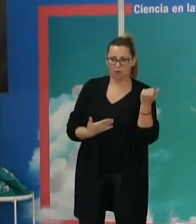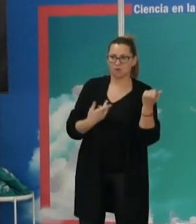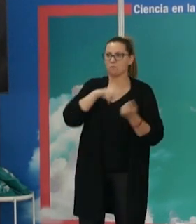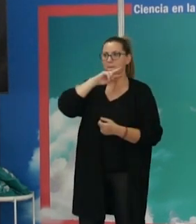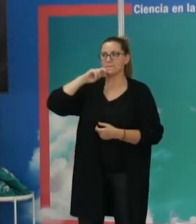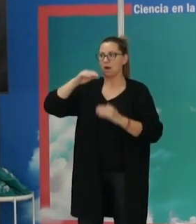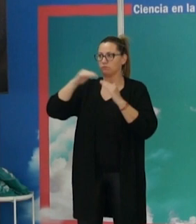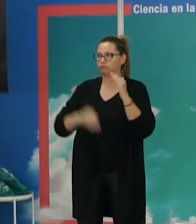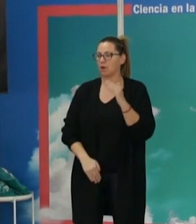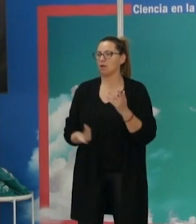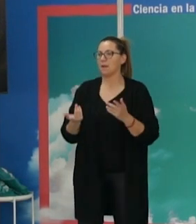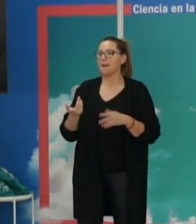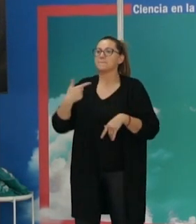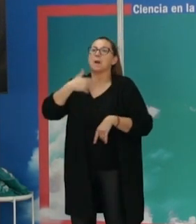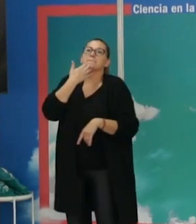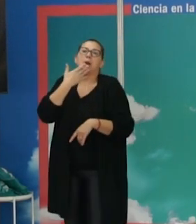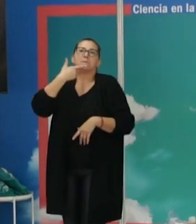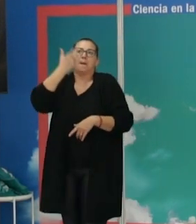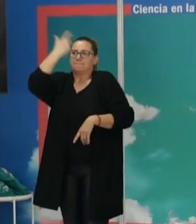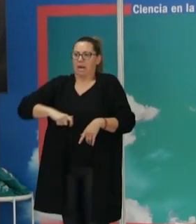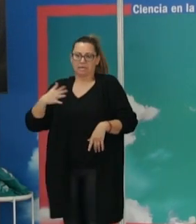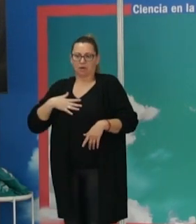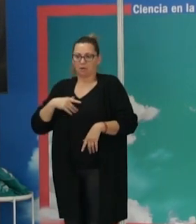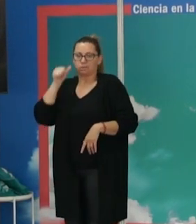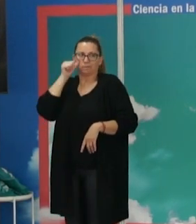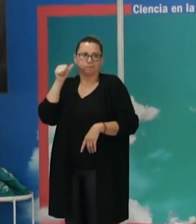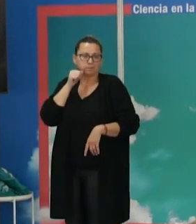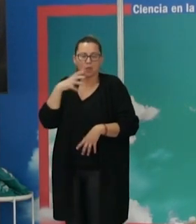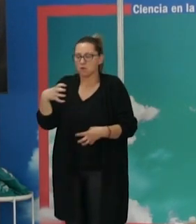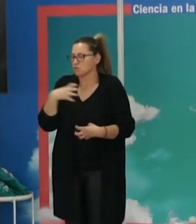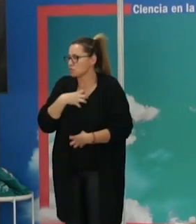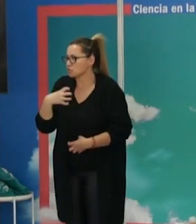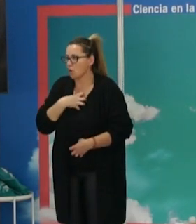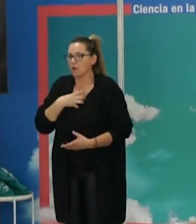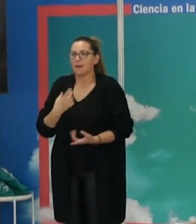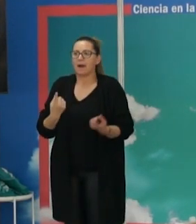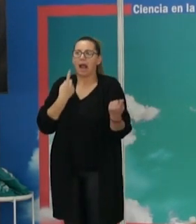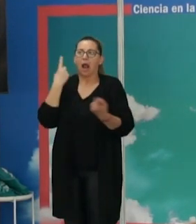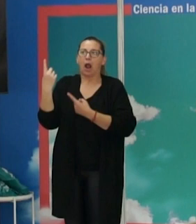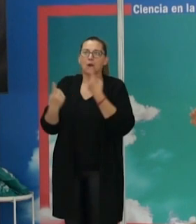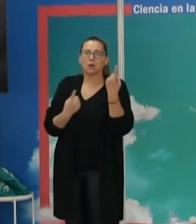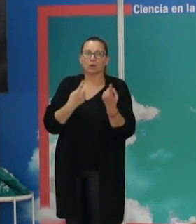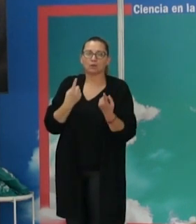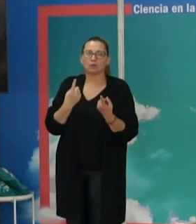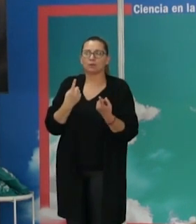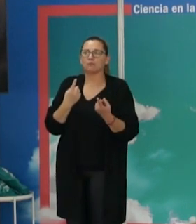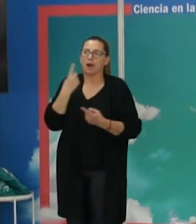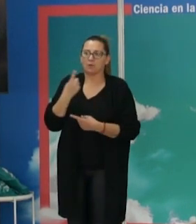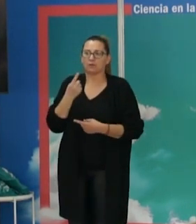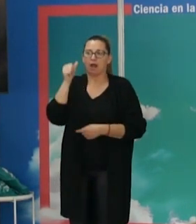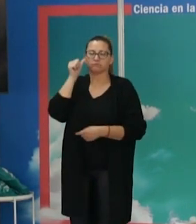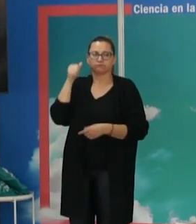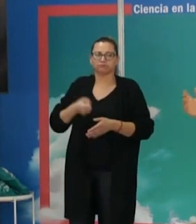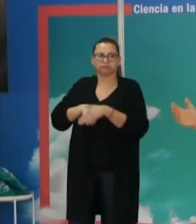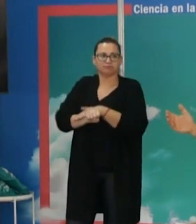ejemplo, la infertilidad para aquellas personas que no ser fértil es un perjuicio, para algunas a lo mejor es una bendición,